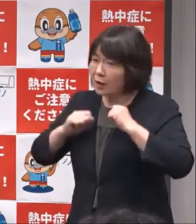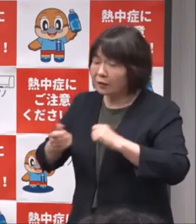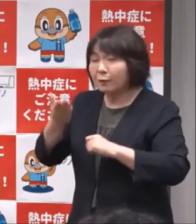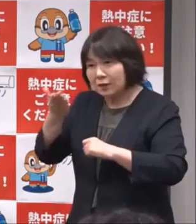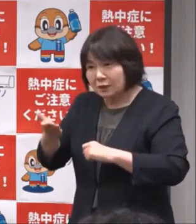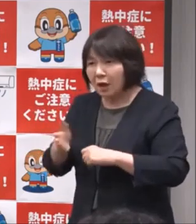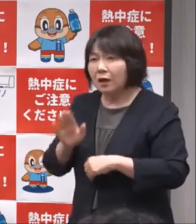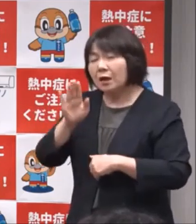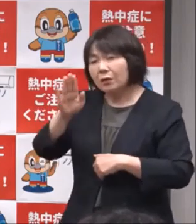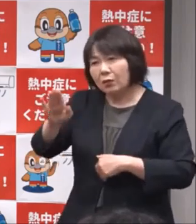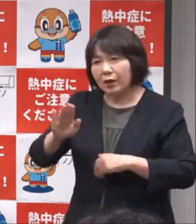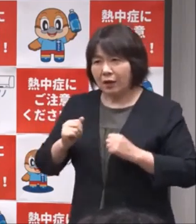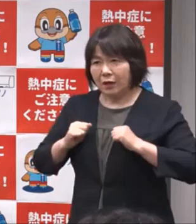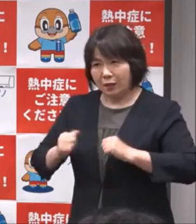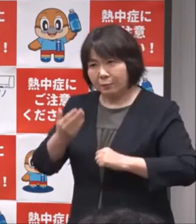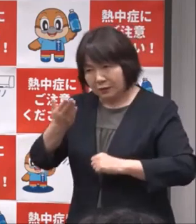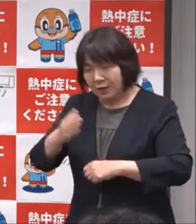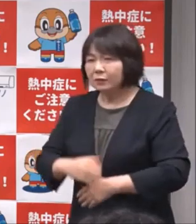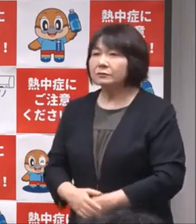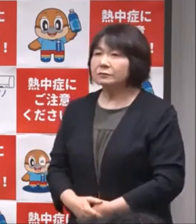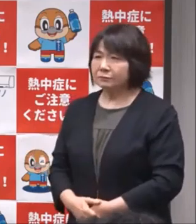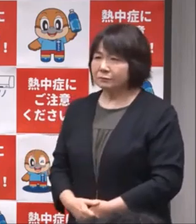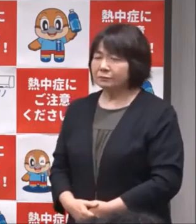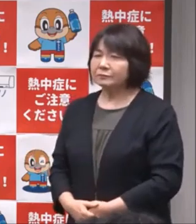から、進められるんでしょうか。